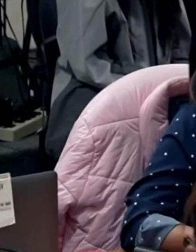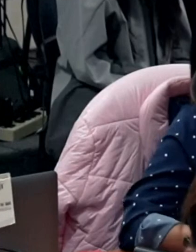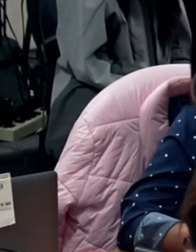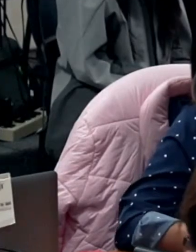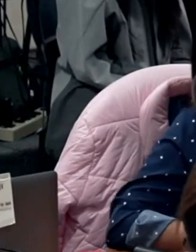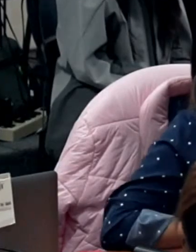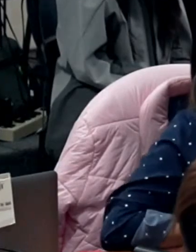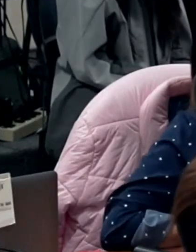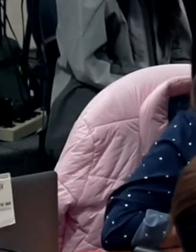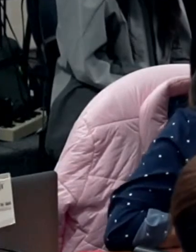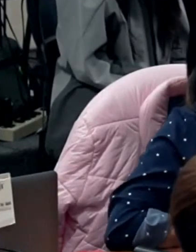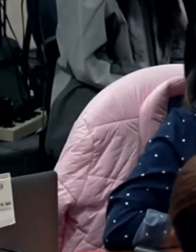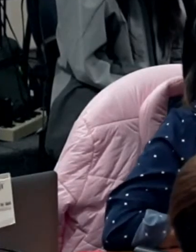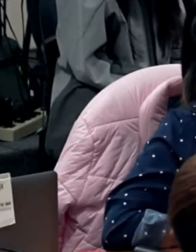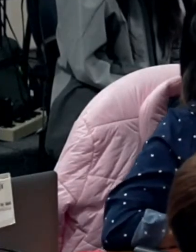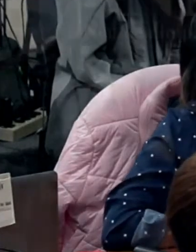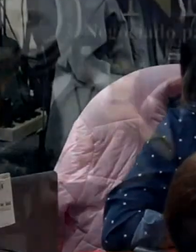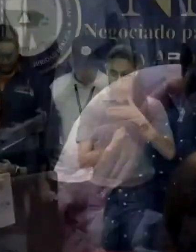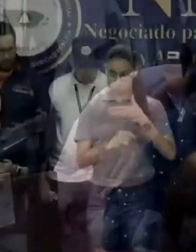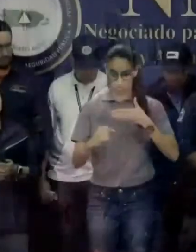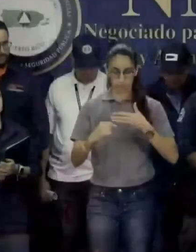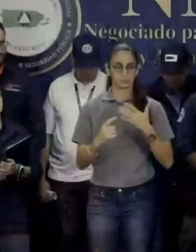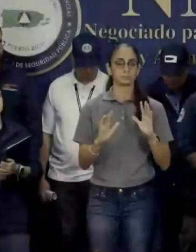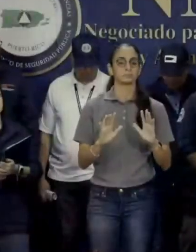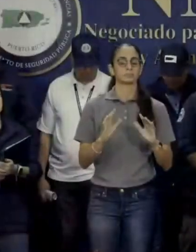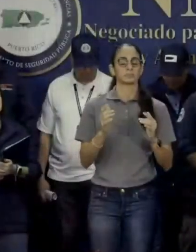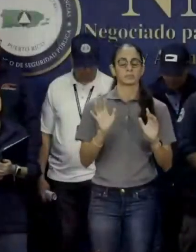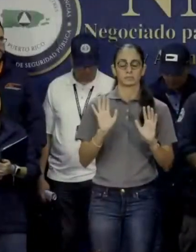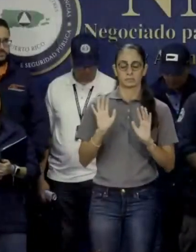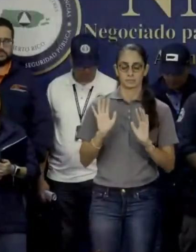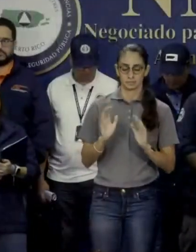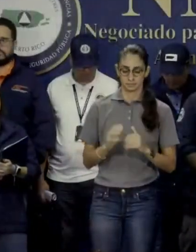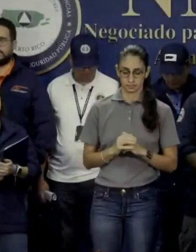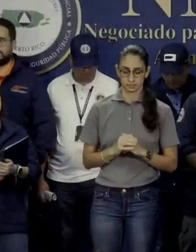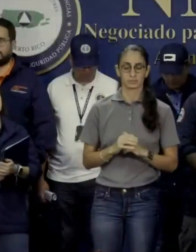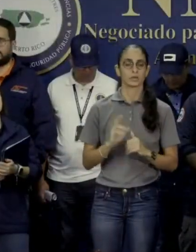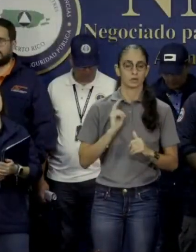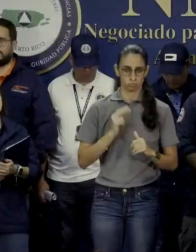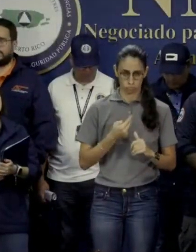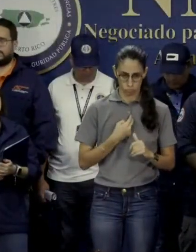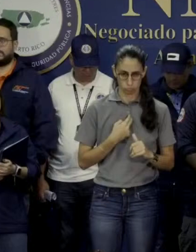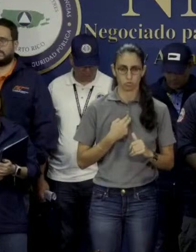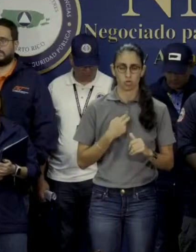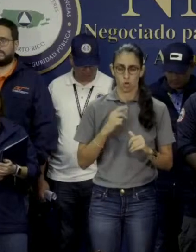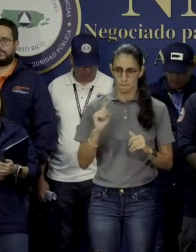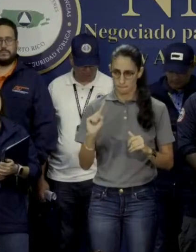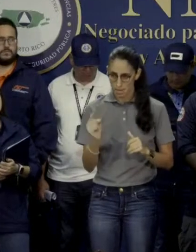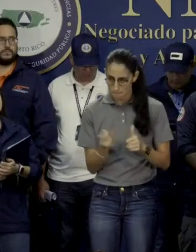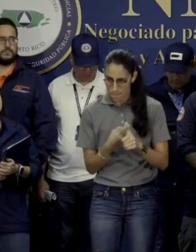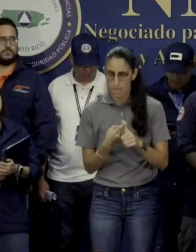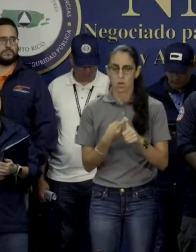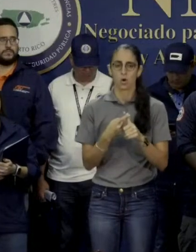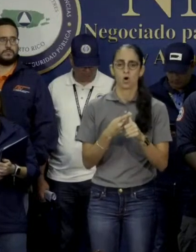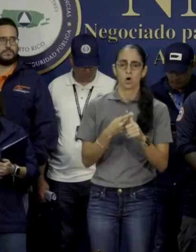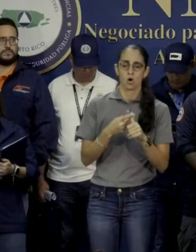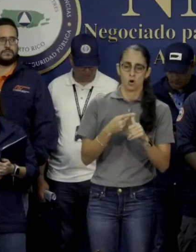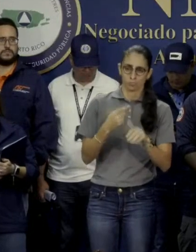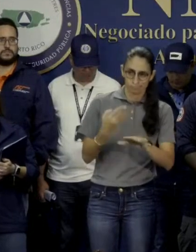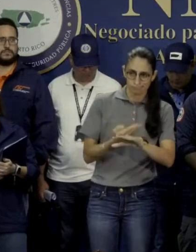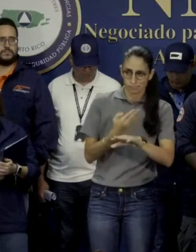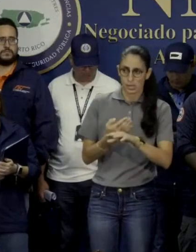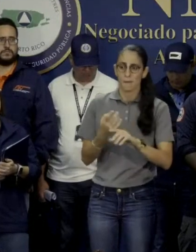más afectados en la zona sur de Puerto Rico? En su momento estaremos en la etapa de recuperación, ahora estamos en